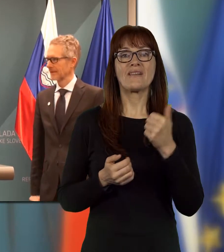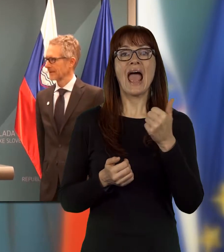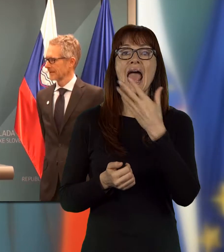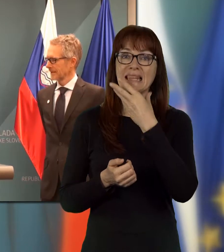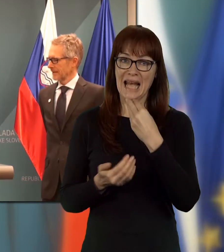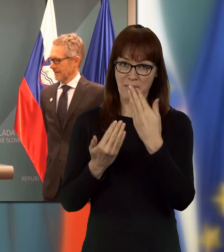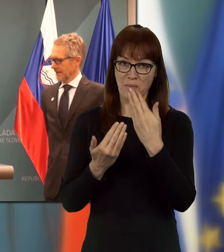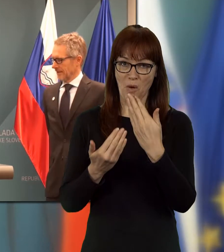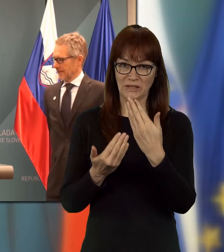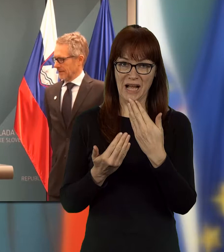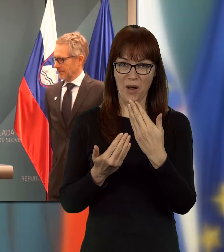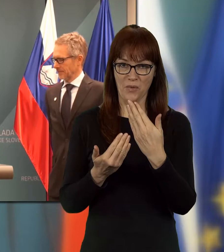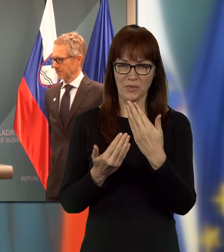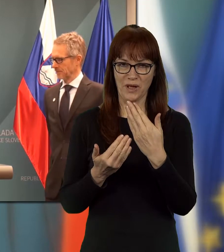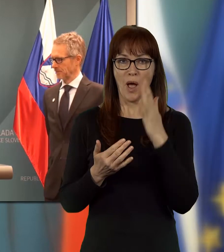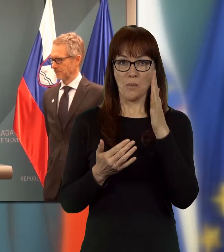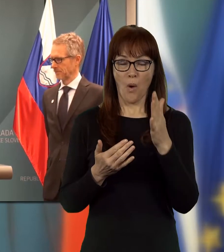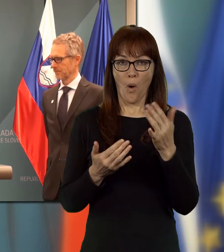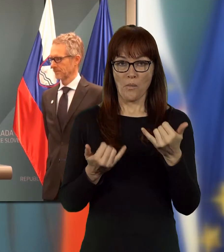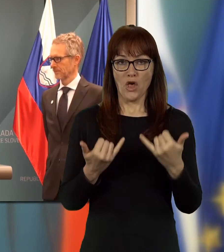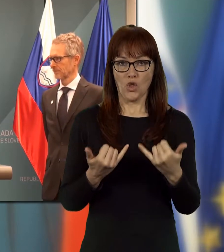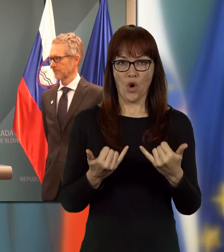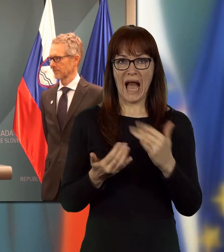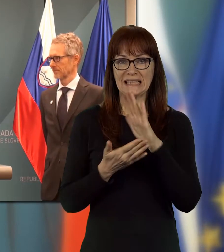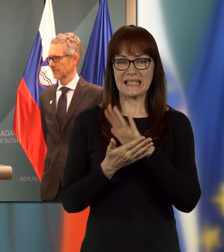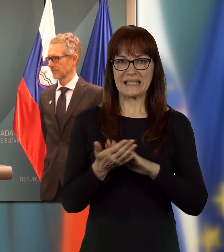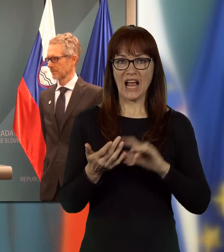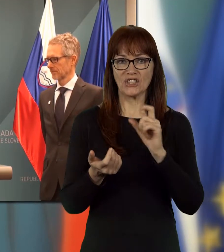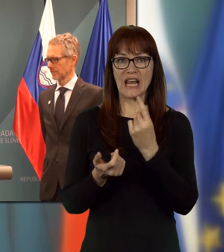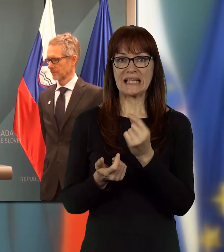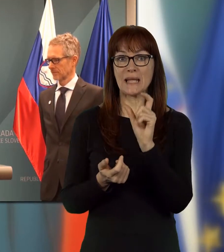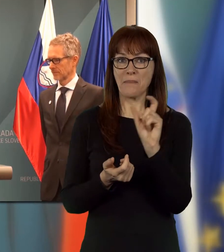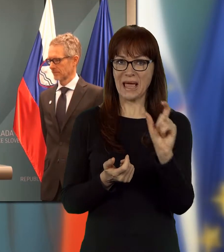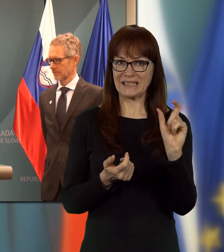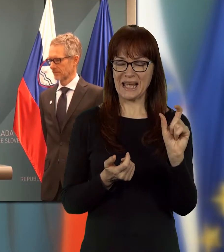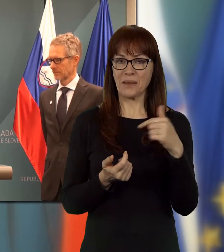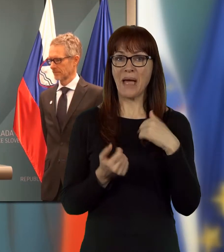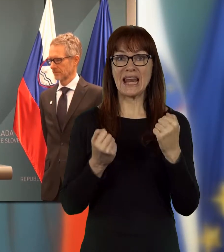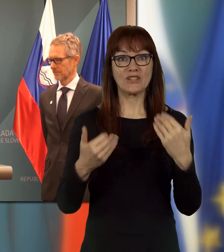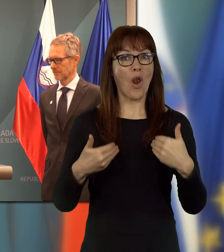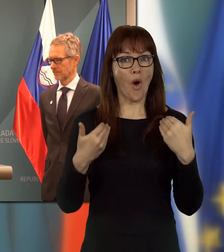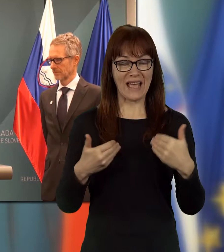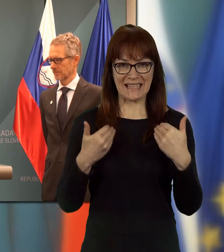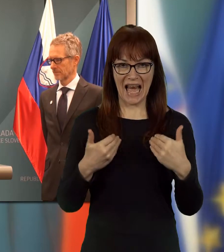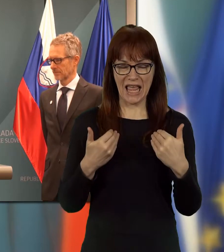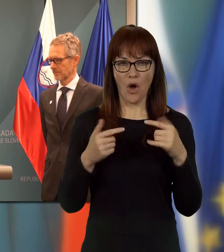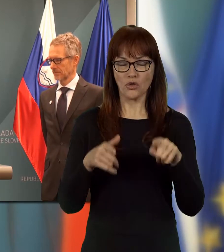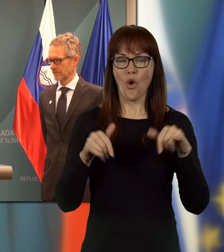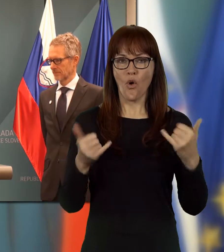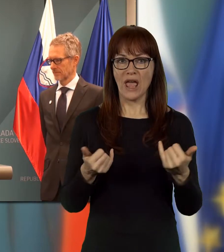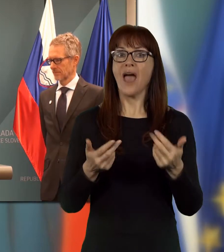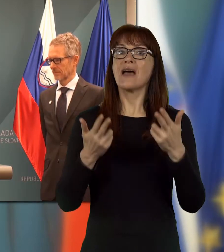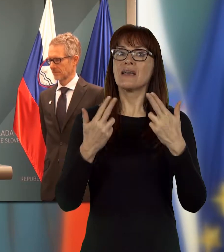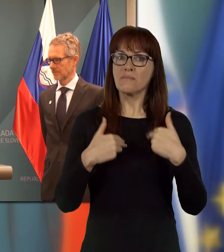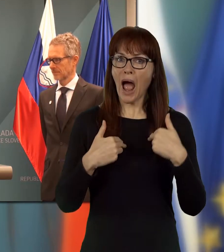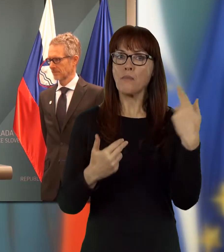Ja, en lep pozdrav, pa bom tokrat začela z besedami, ki me zelo veselijo, in to je,